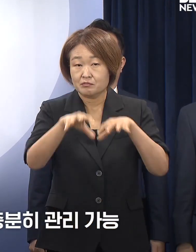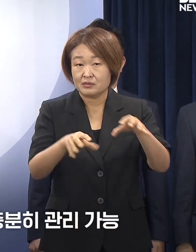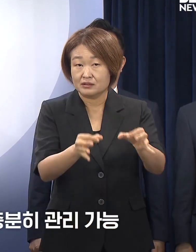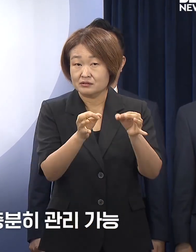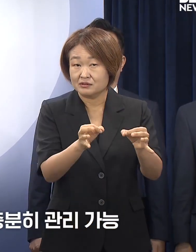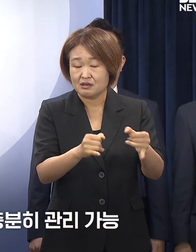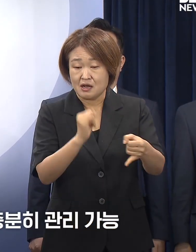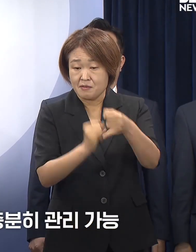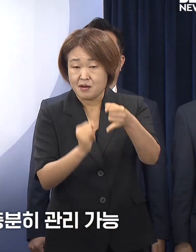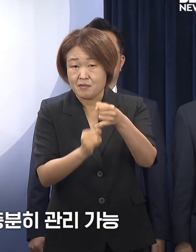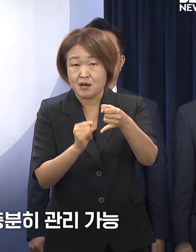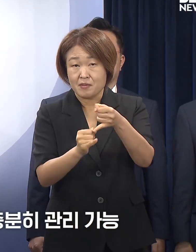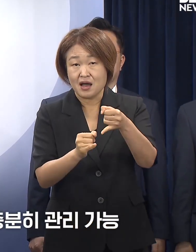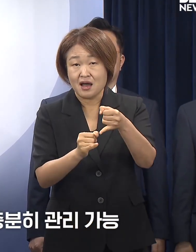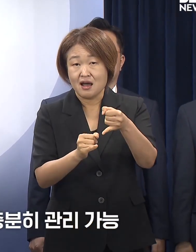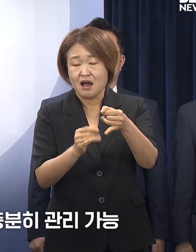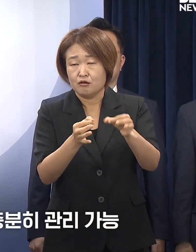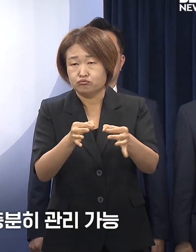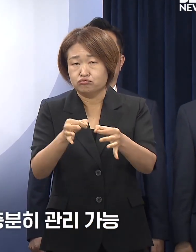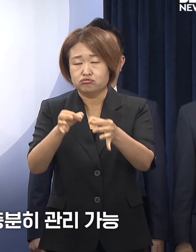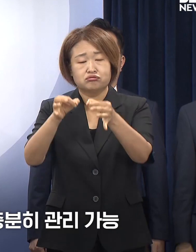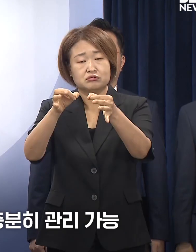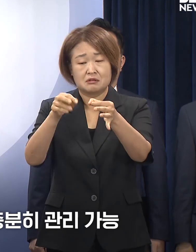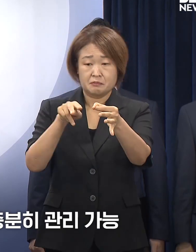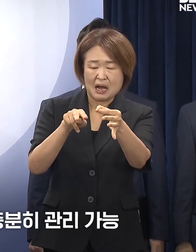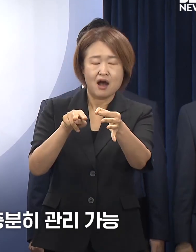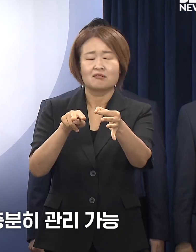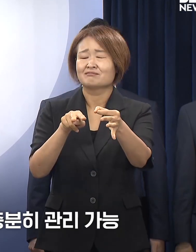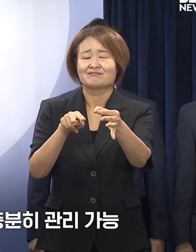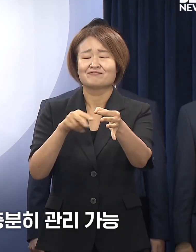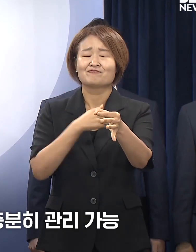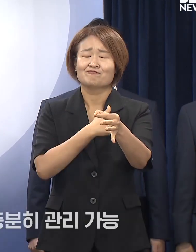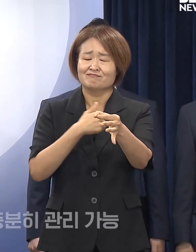새마을금고의 연체율은 충분히 관리가 가능합니다.